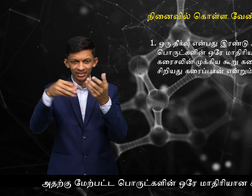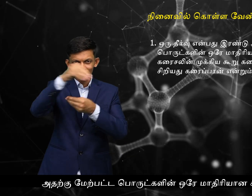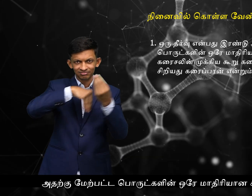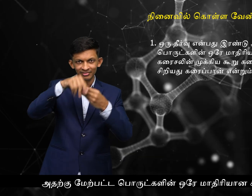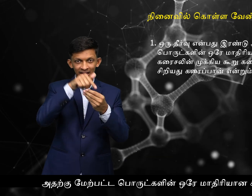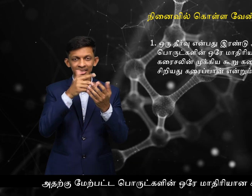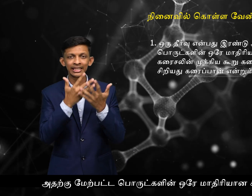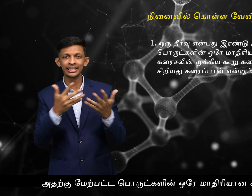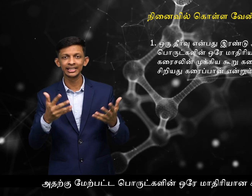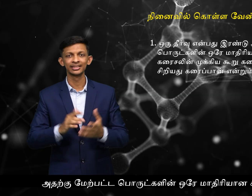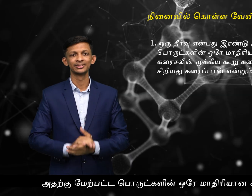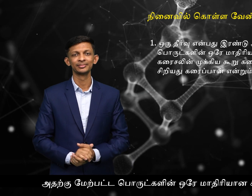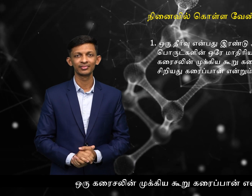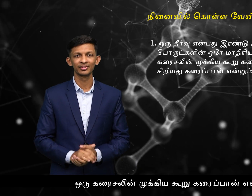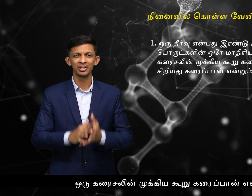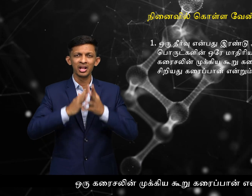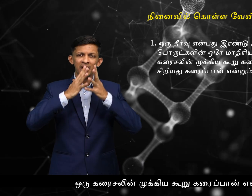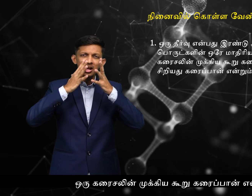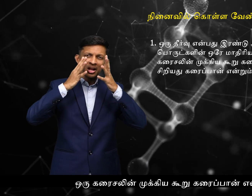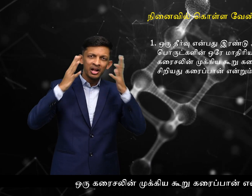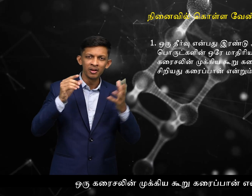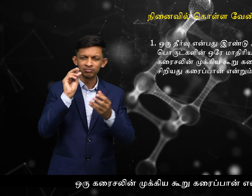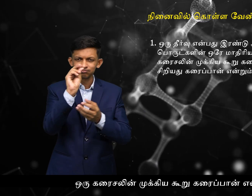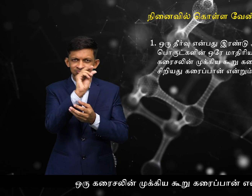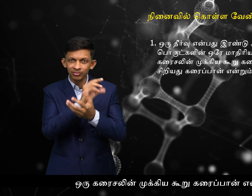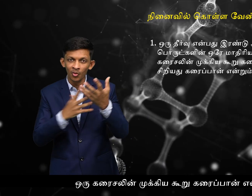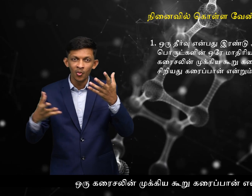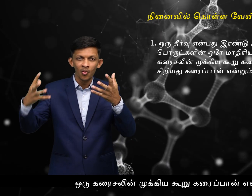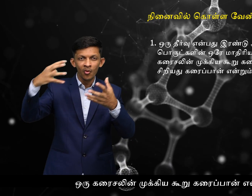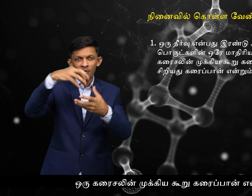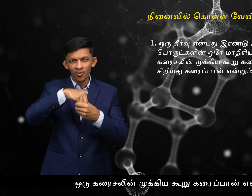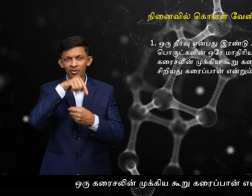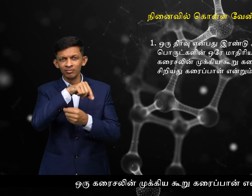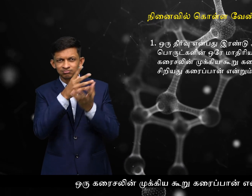மாதிரியான கலவையாகும். ஒரு கரைசலின் முக்கிய கூறு கரைப்பான் என்றும்